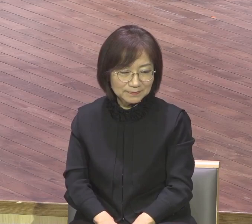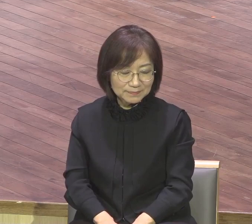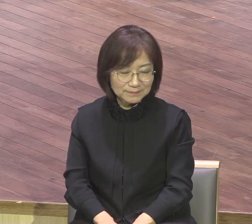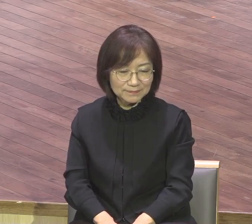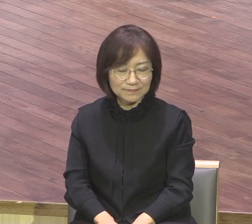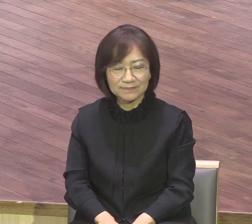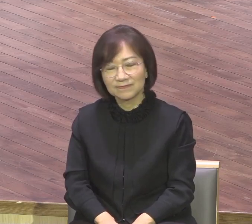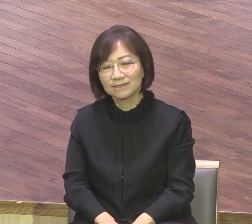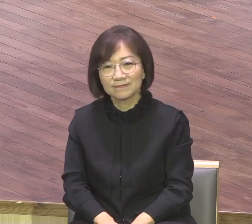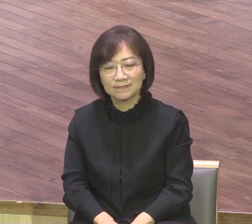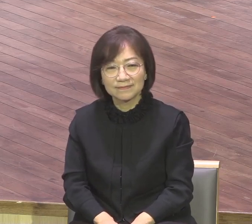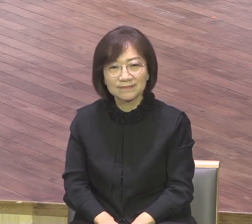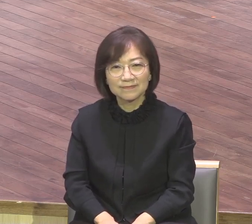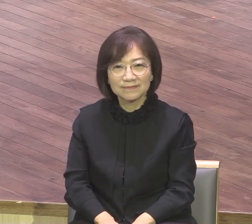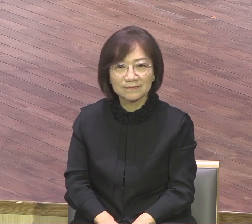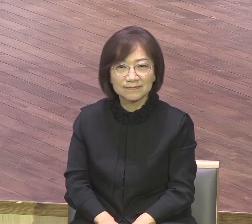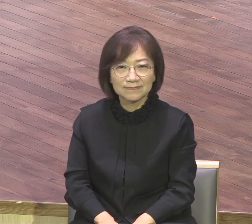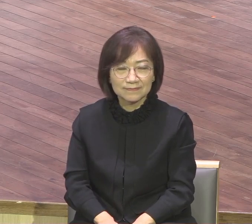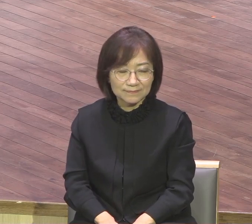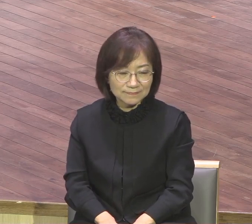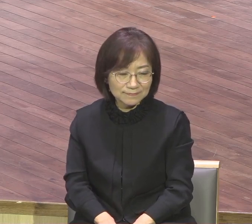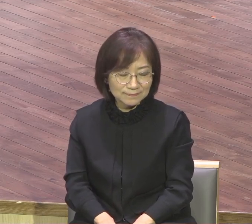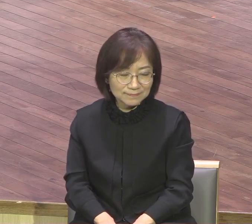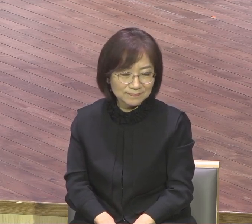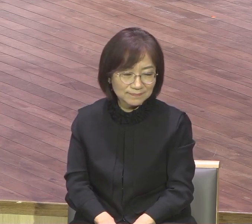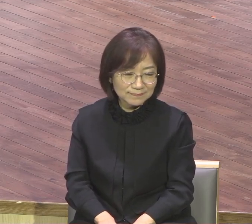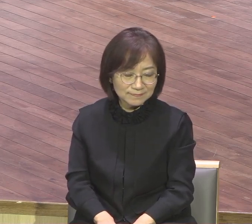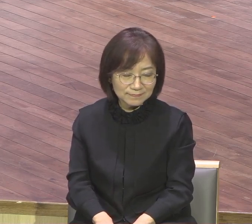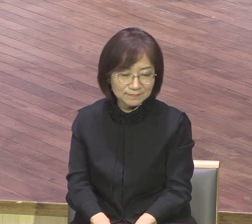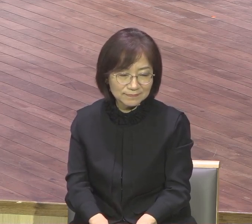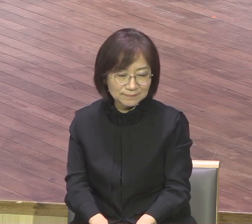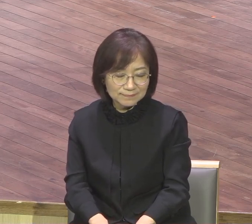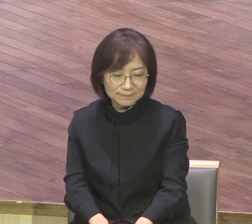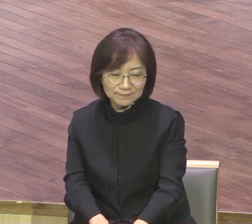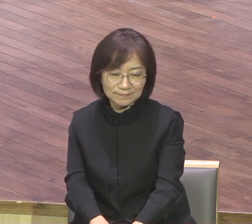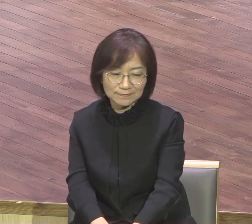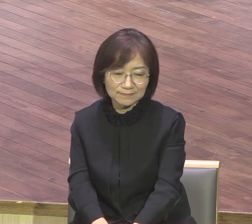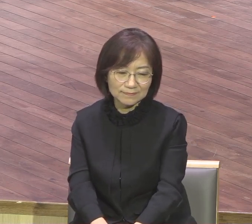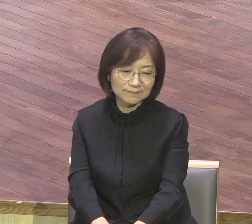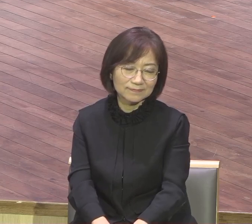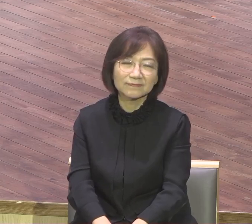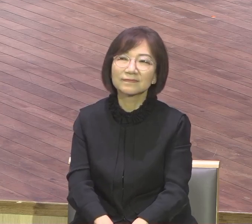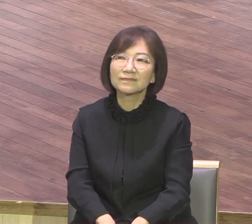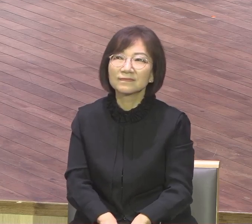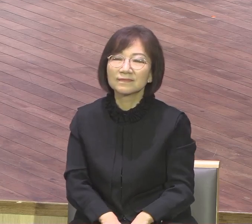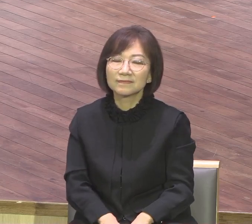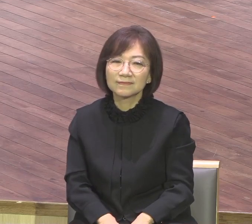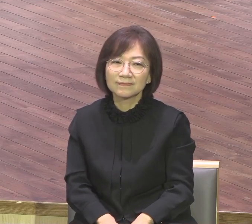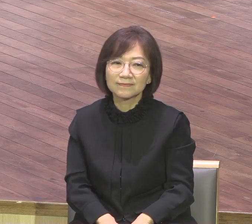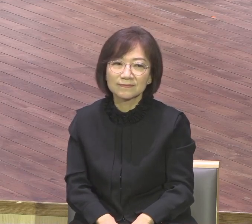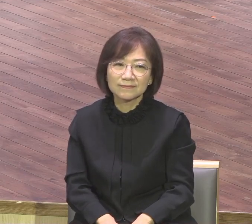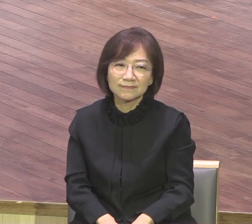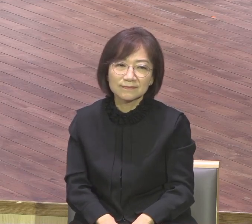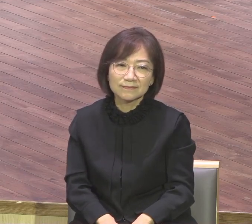que sean de un mismo sentir en el Señor. Asimismo te ruego también a ti y compañero fiel que ayudes a estar en